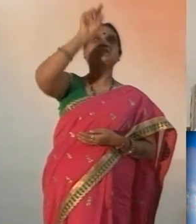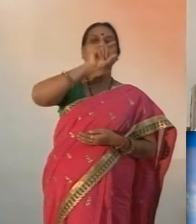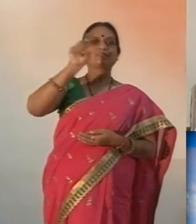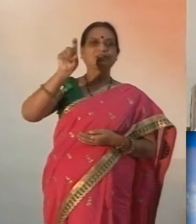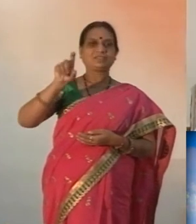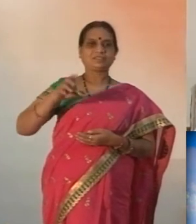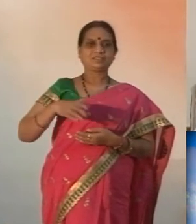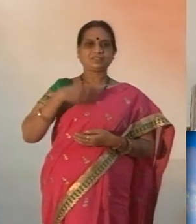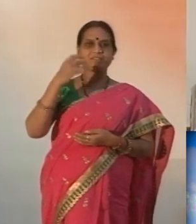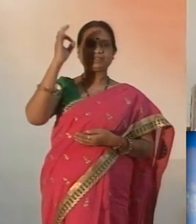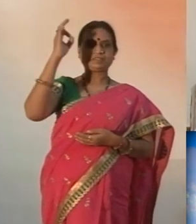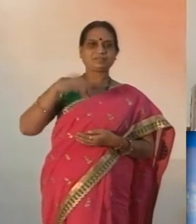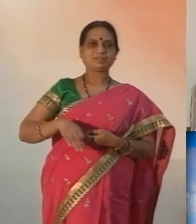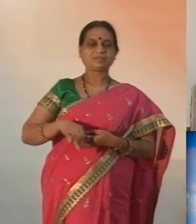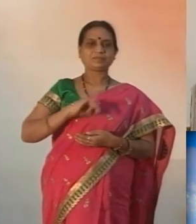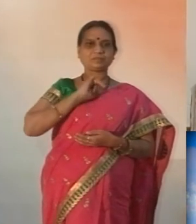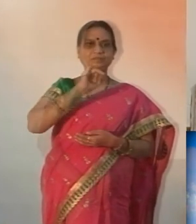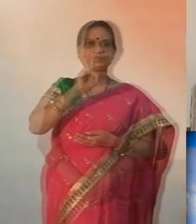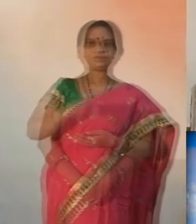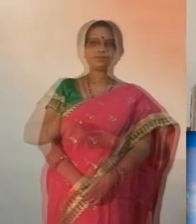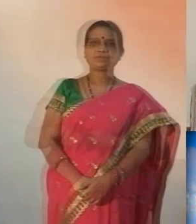बहुत जरूरी है।